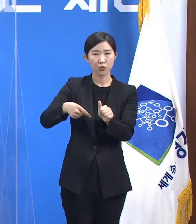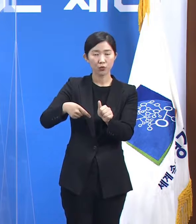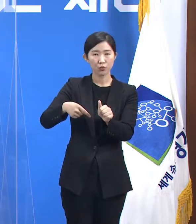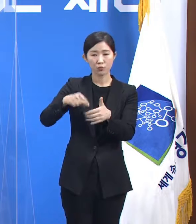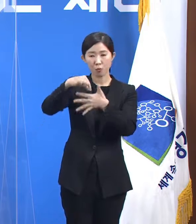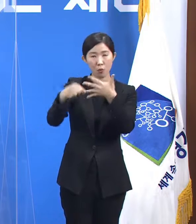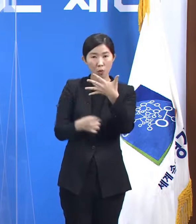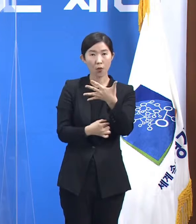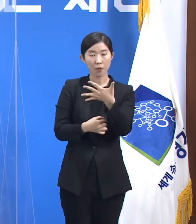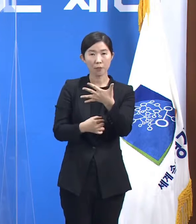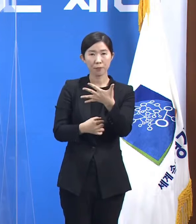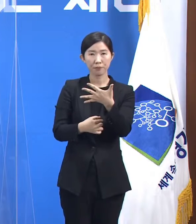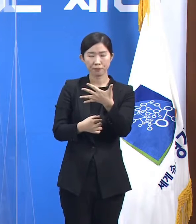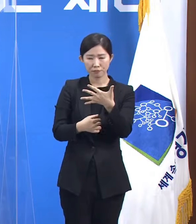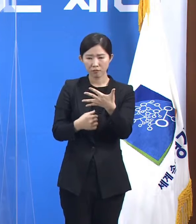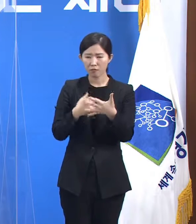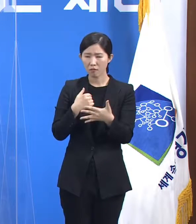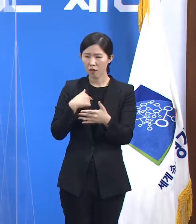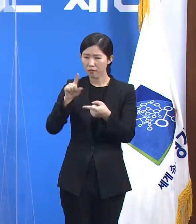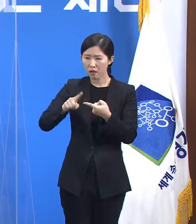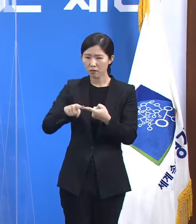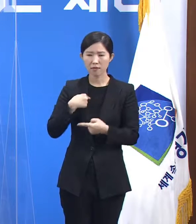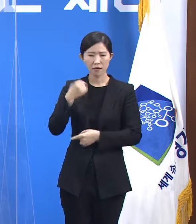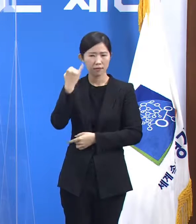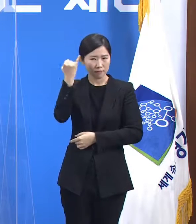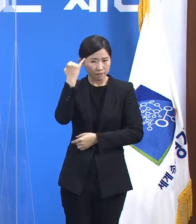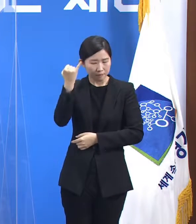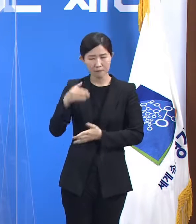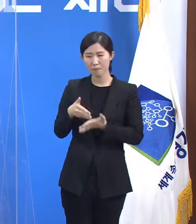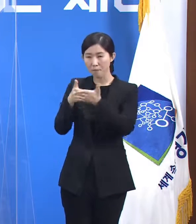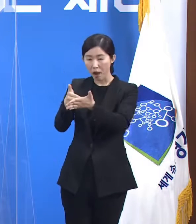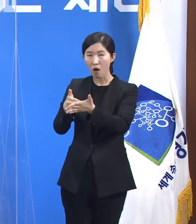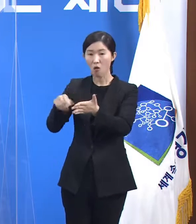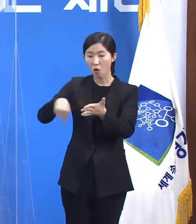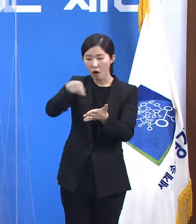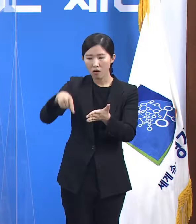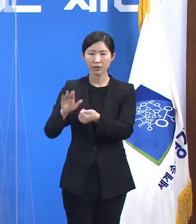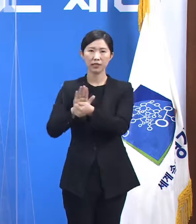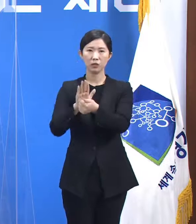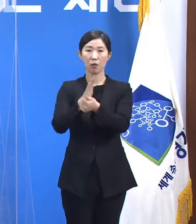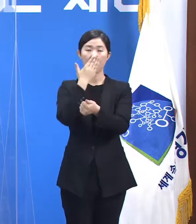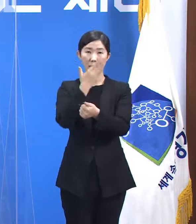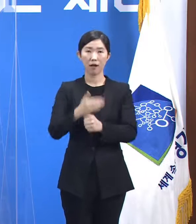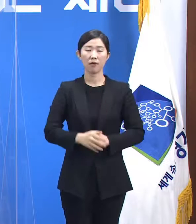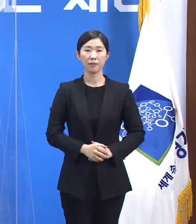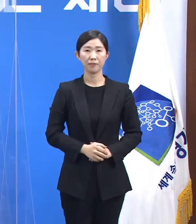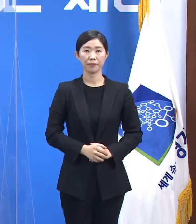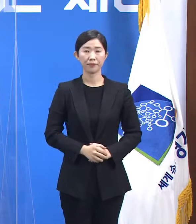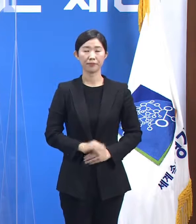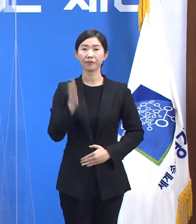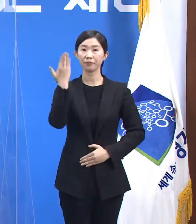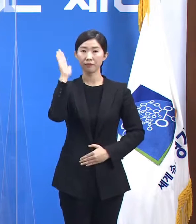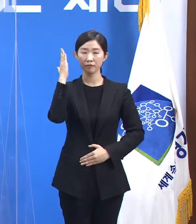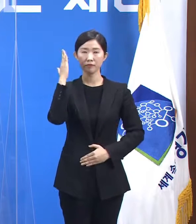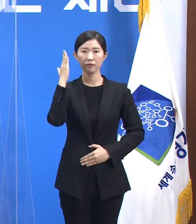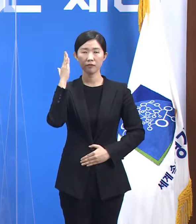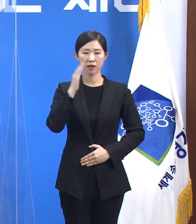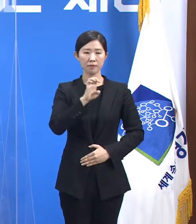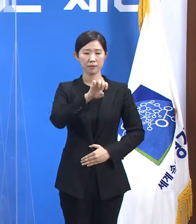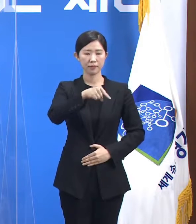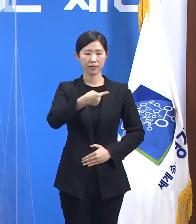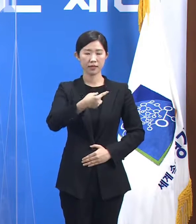교육 프로그램을 스스로 개발할 수 있도록 여러 가지 지원책을 동시에 진행할 생각입니다. 최근 이제 프리랜서 플랫폼으로